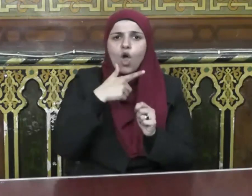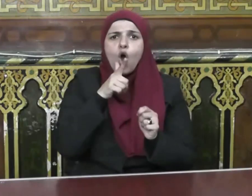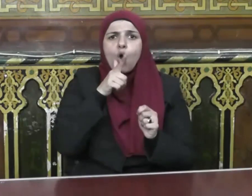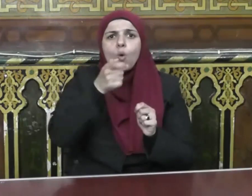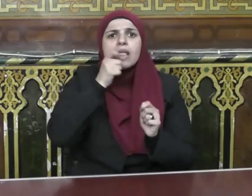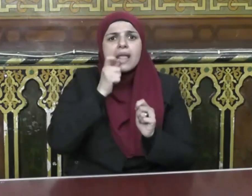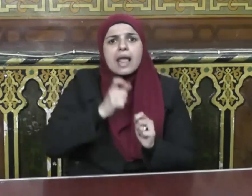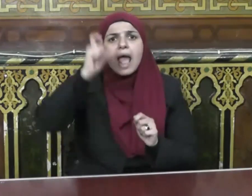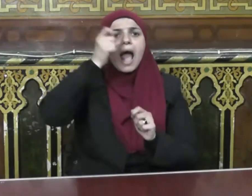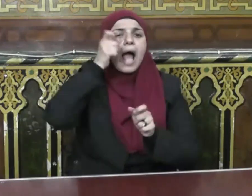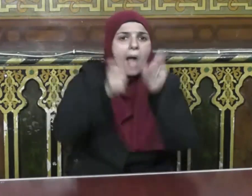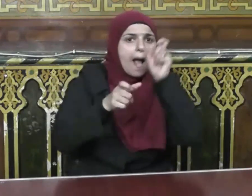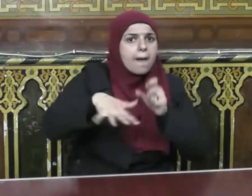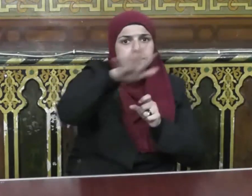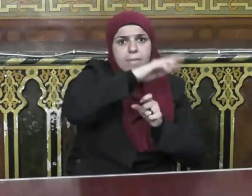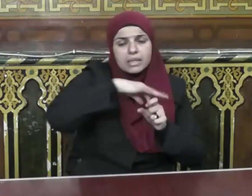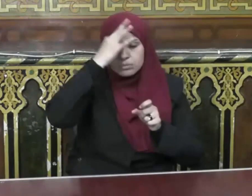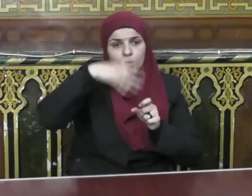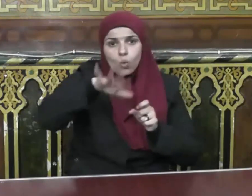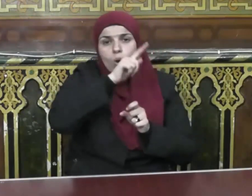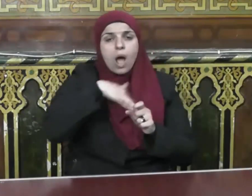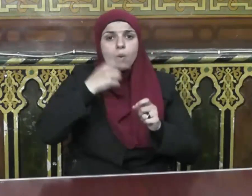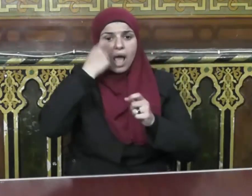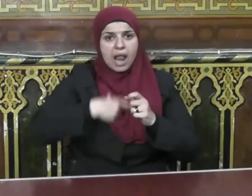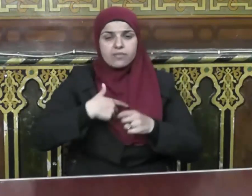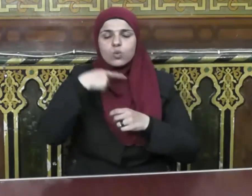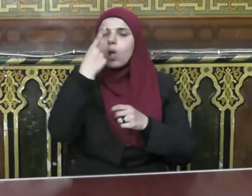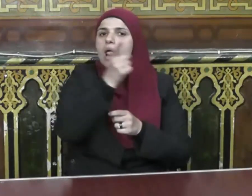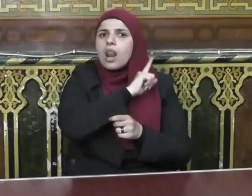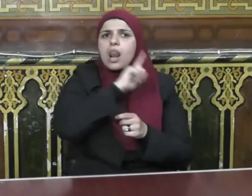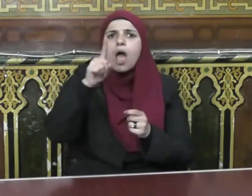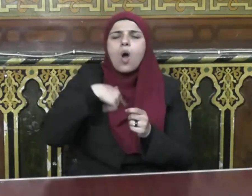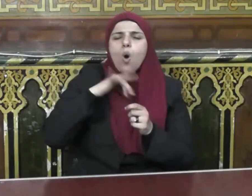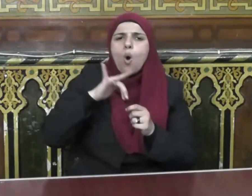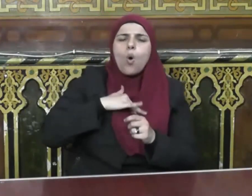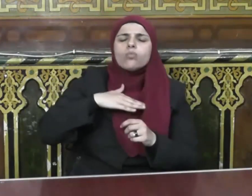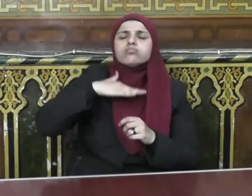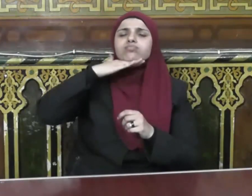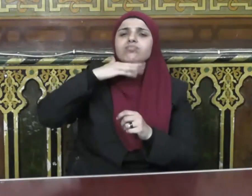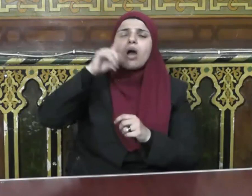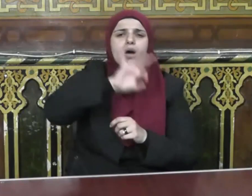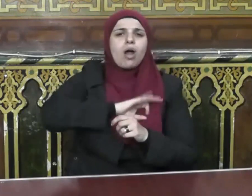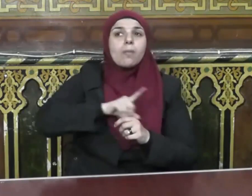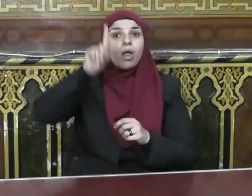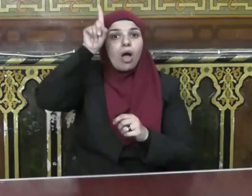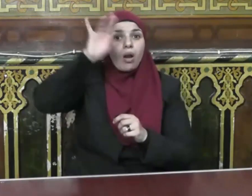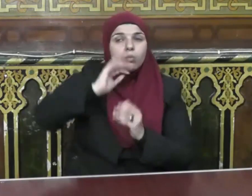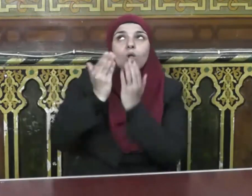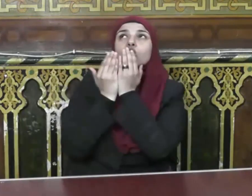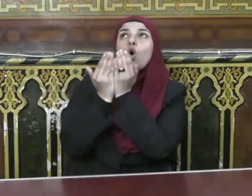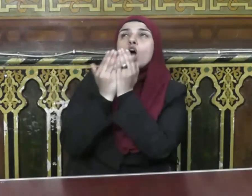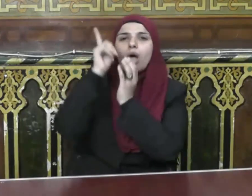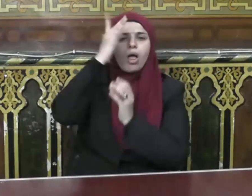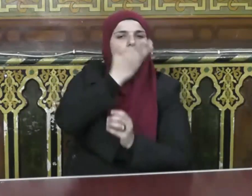عبادي الذين أسرفوا على أنفسهم لا تقنطوا من رحمة الله إن الله يغفر الذنوب